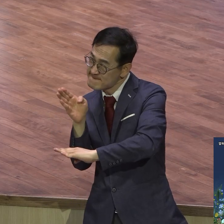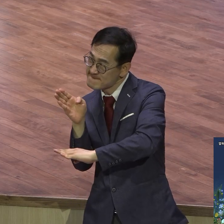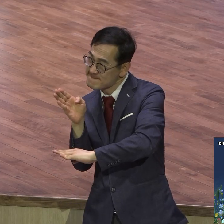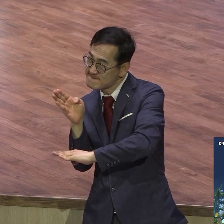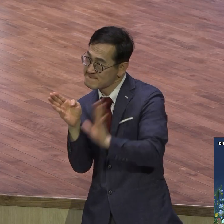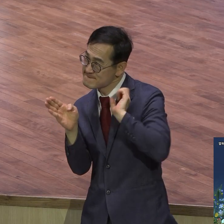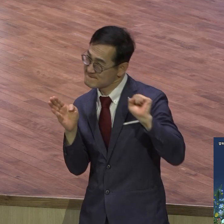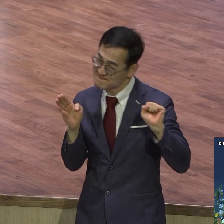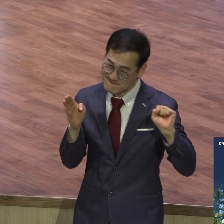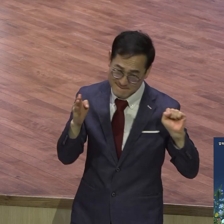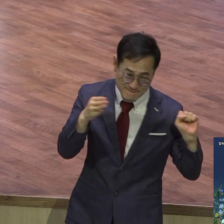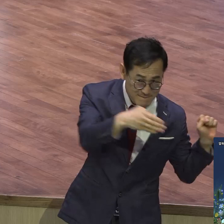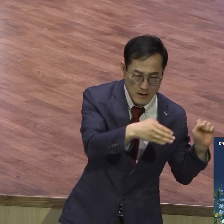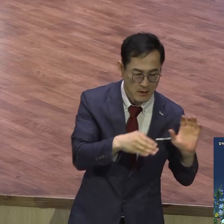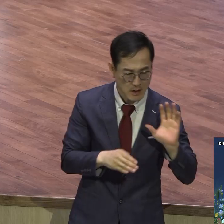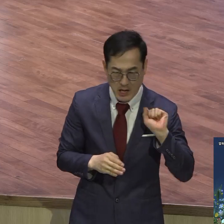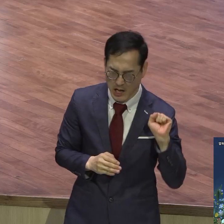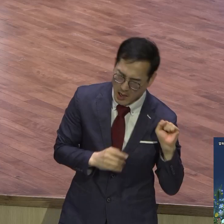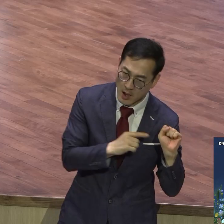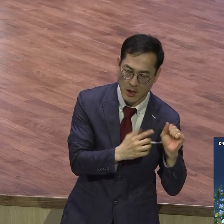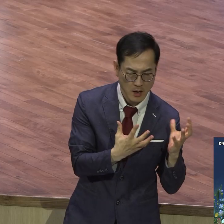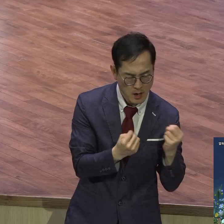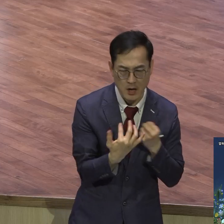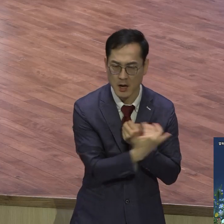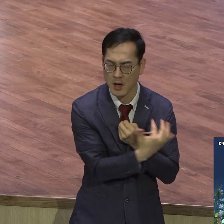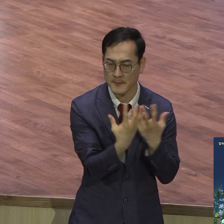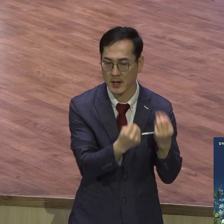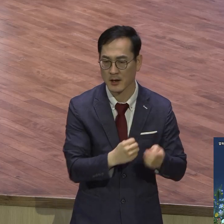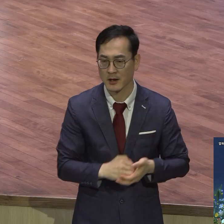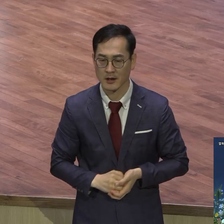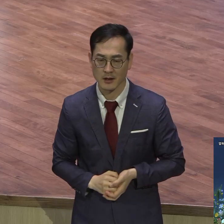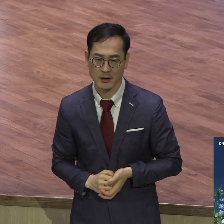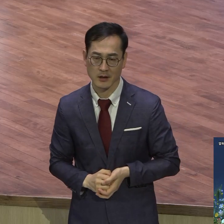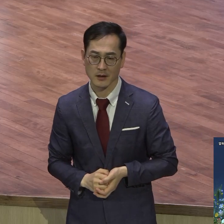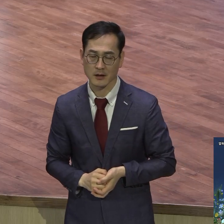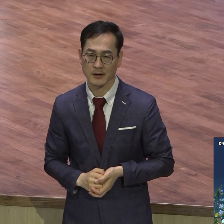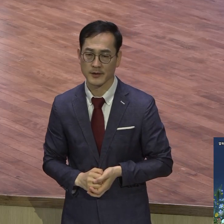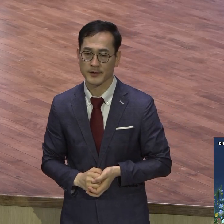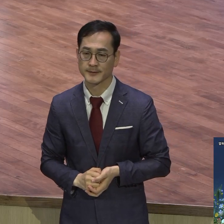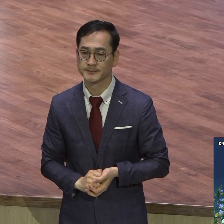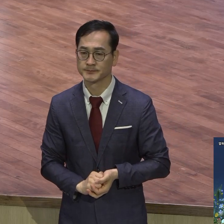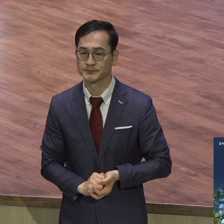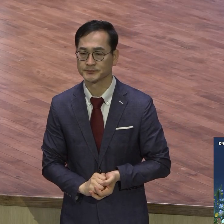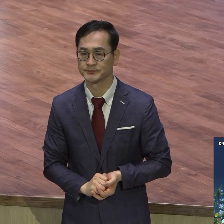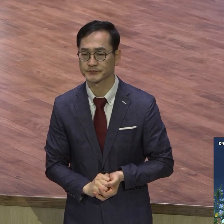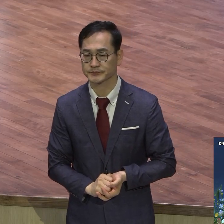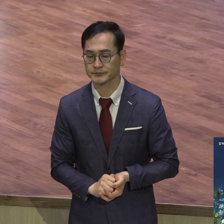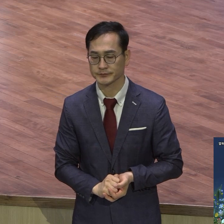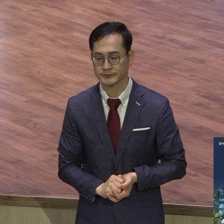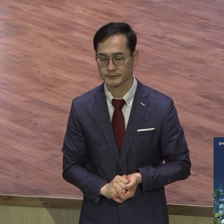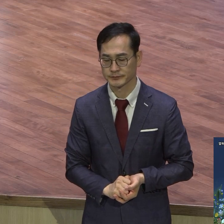유일성으로 들어가면 열매가 맺는데 유일성의 길에서 탈선하도록 그렇게